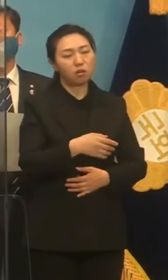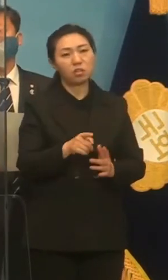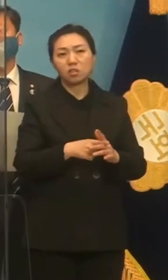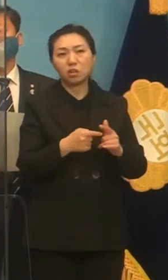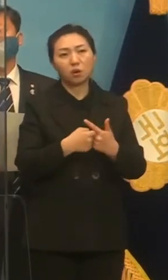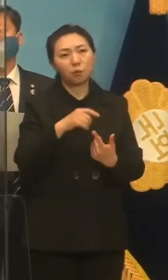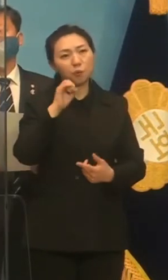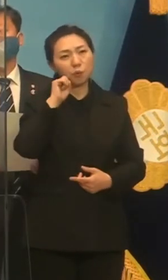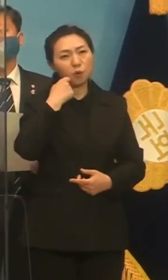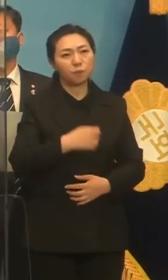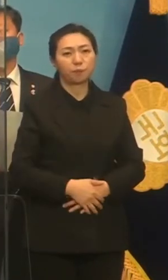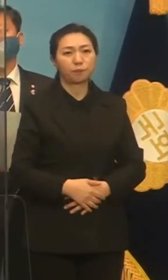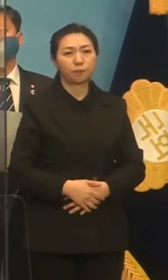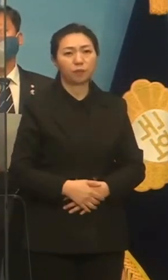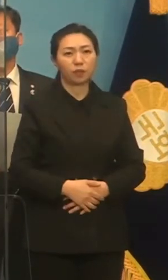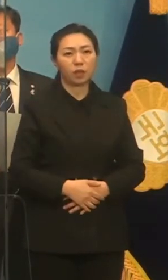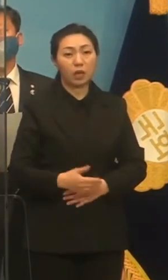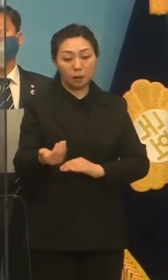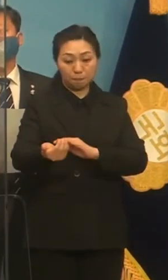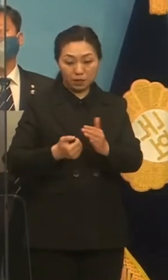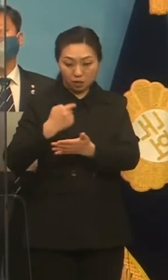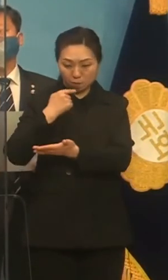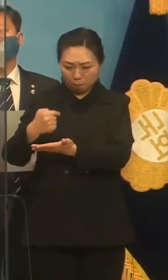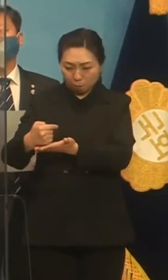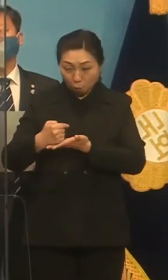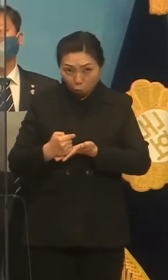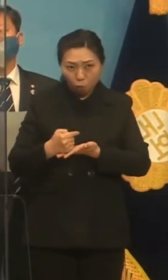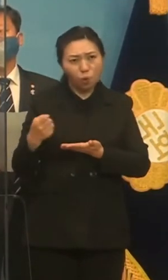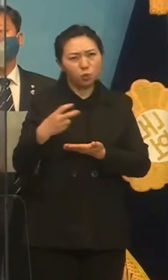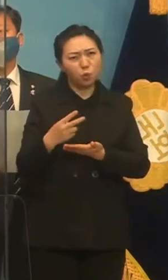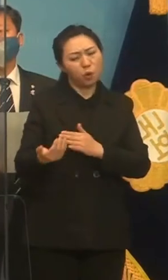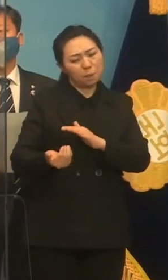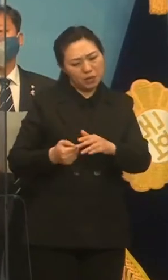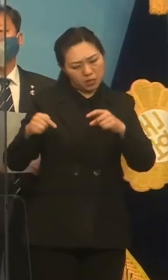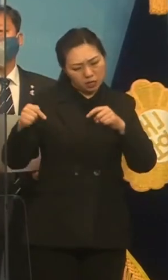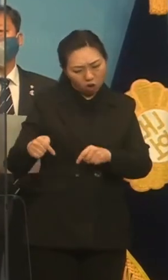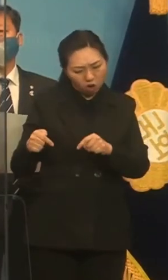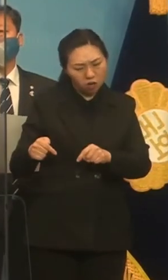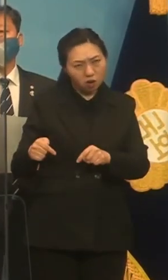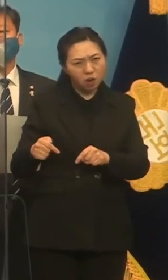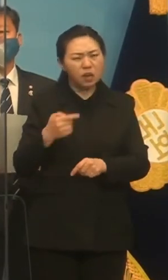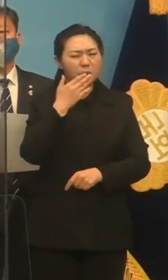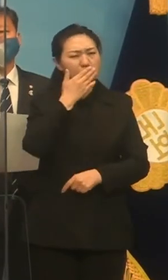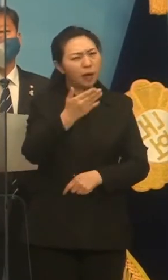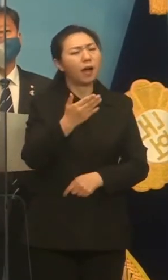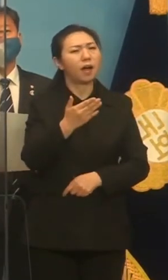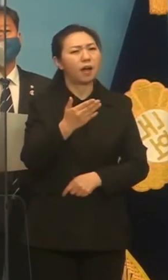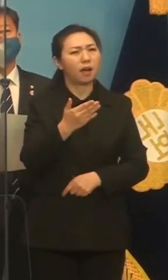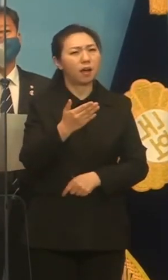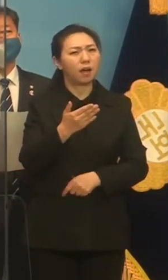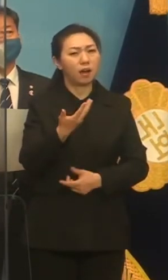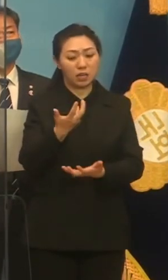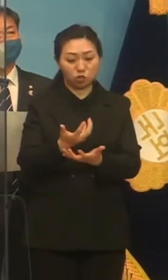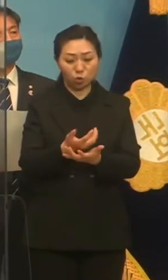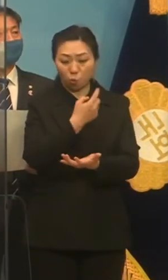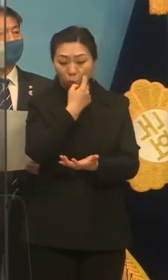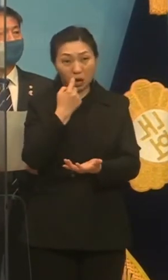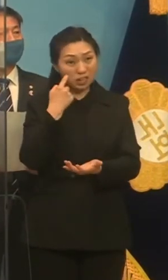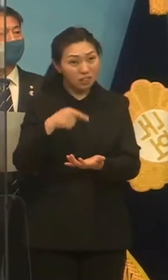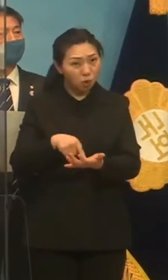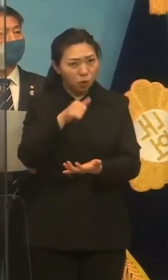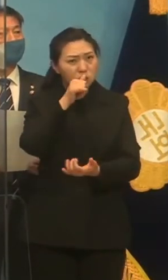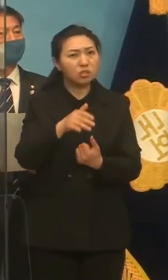보고 혹은 사랑의 위를 쓸 갈아서 하려고 하는 어 정황이 남긴 이런 문서를 그러나 만큼